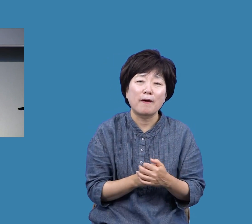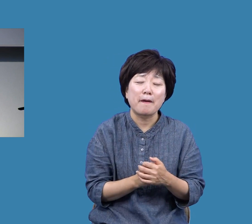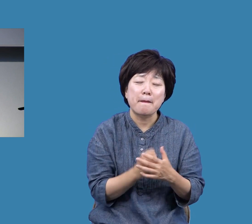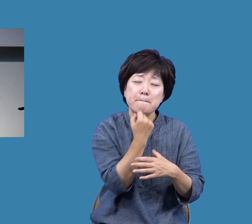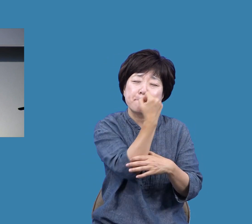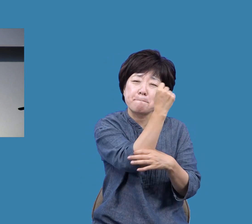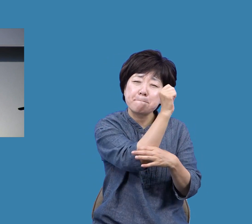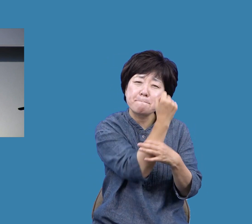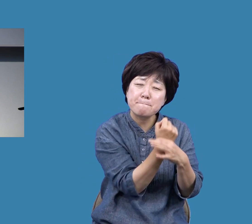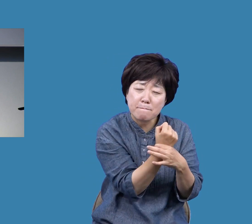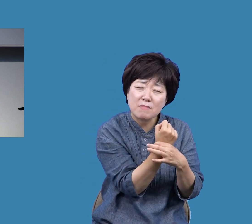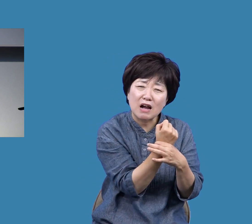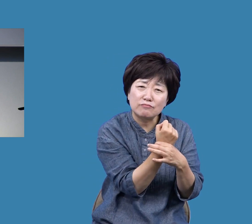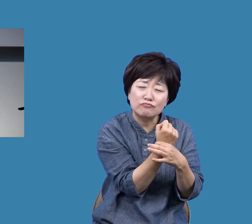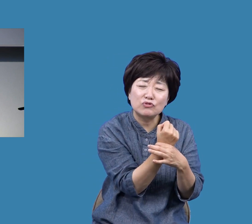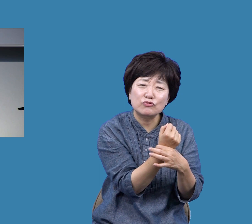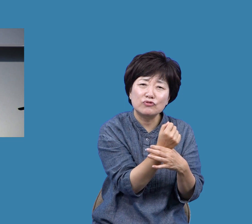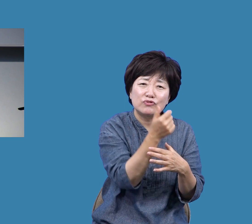묵은 누룩이 뭘 것 같아요?